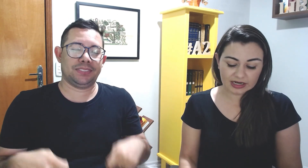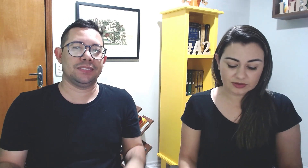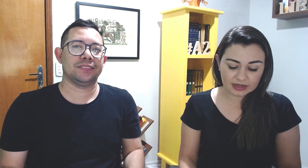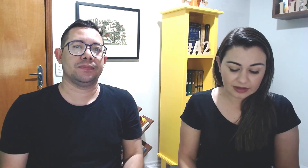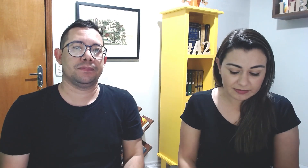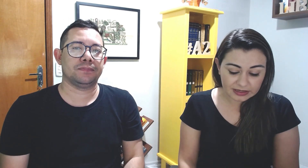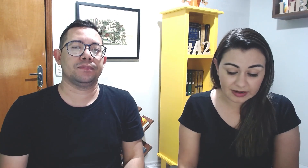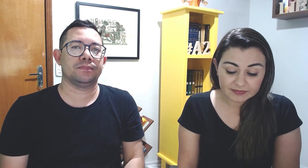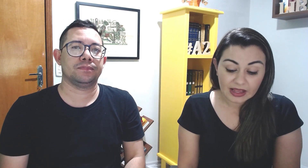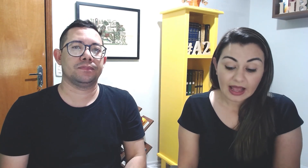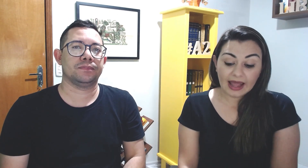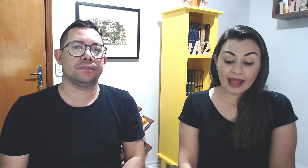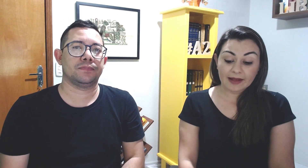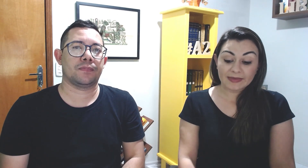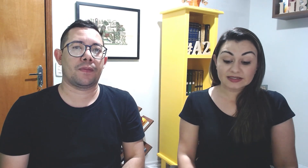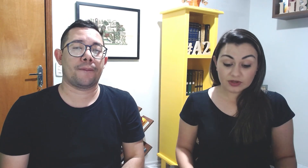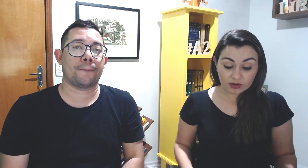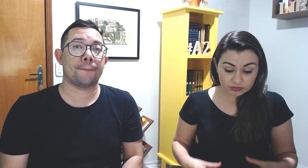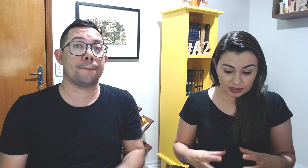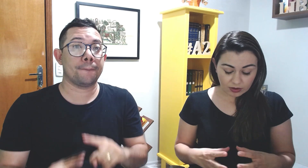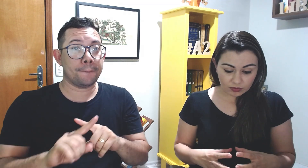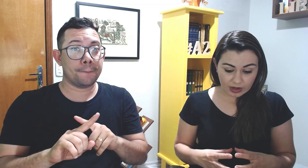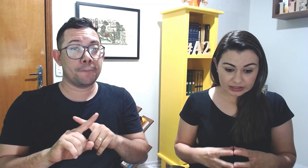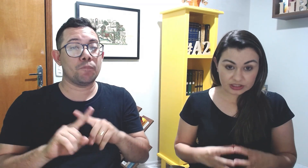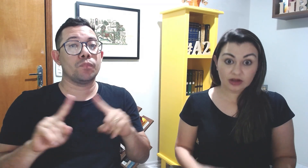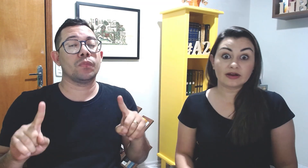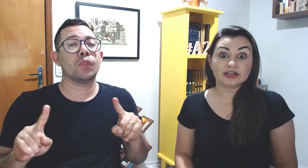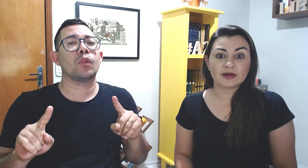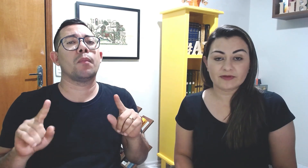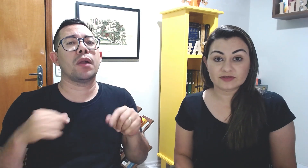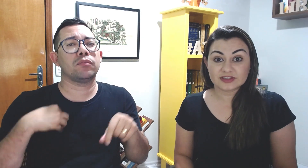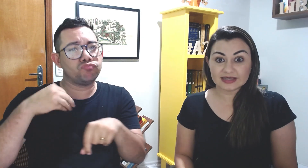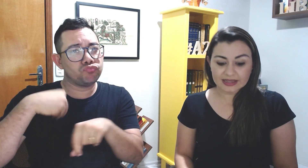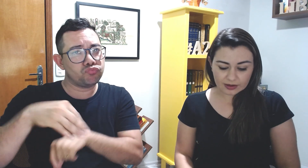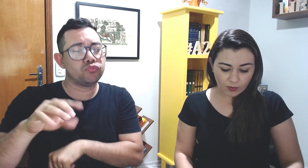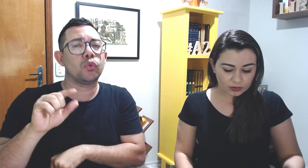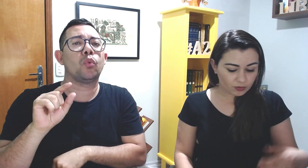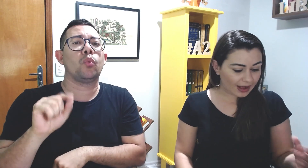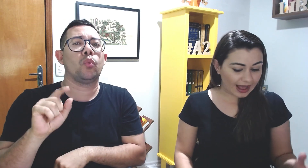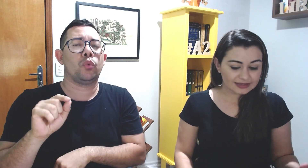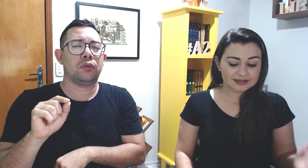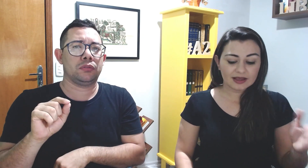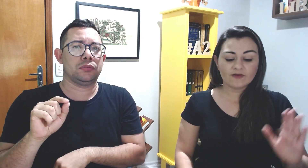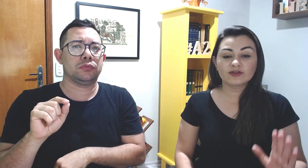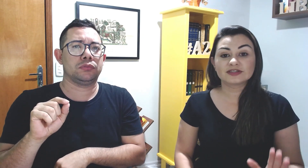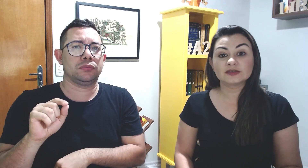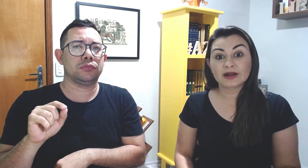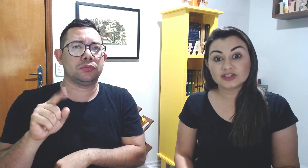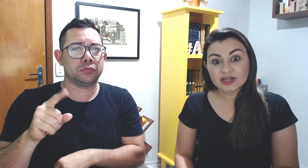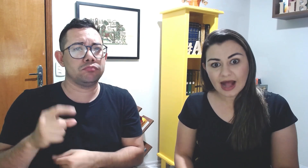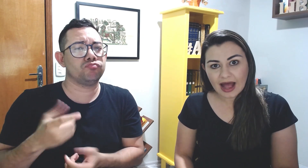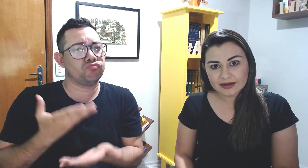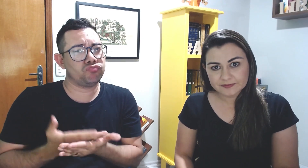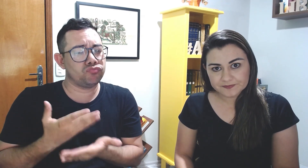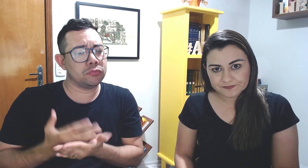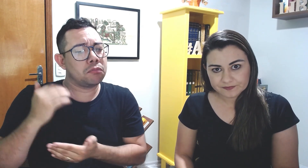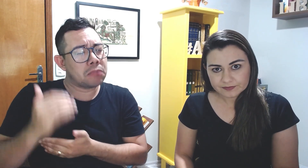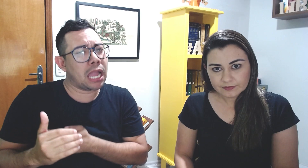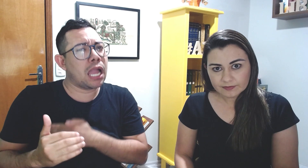assuntos relacionados à Bíblia. Mas o que a dica que eu quero deixar para vocês é que quanto mais vocês